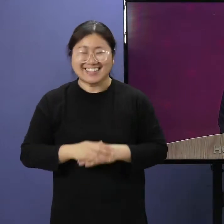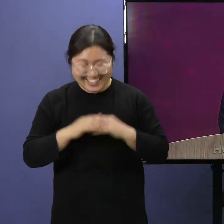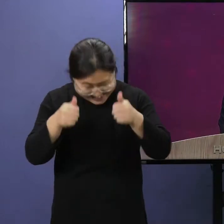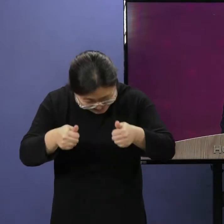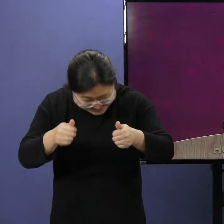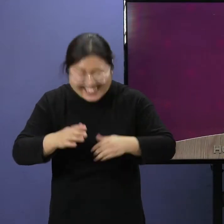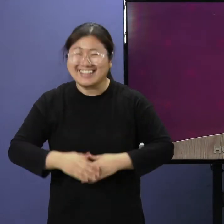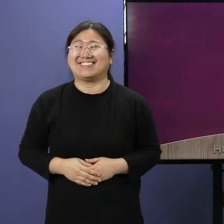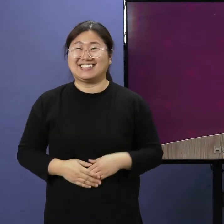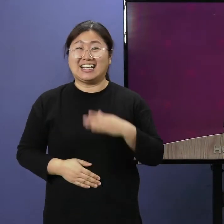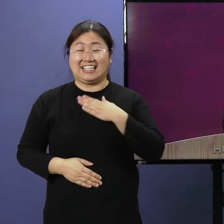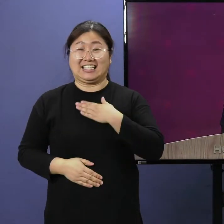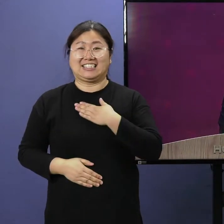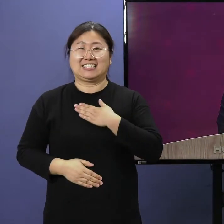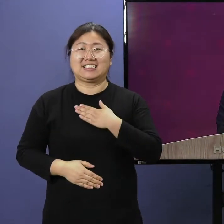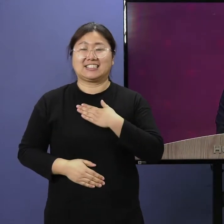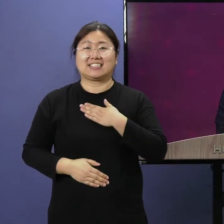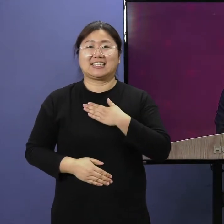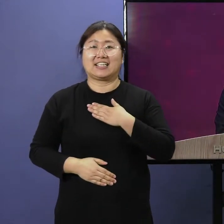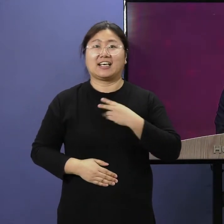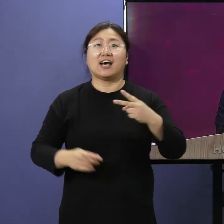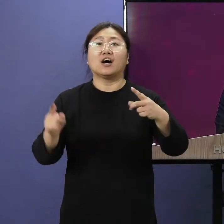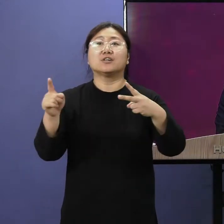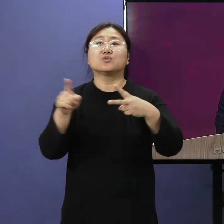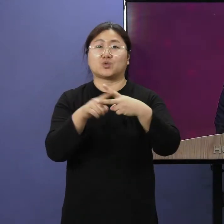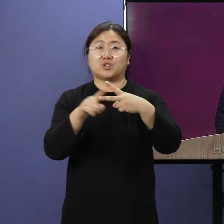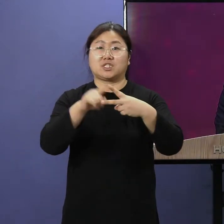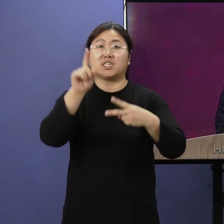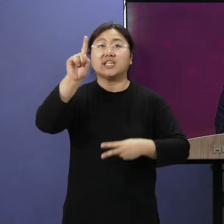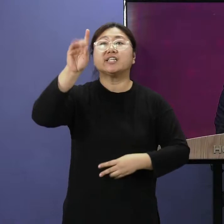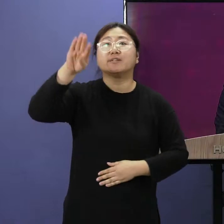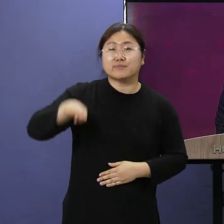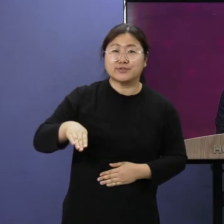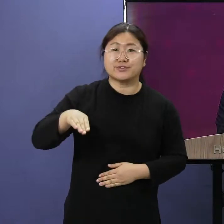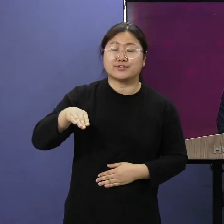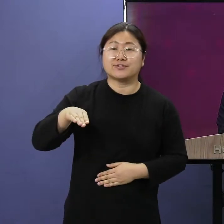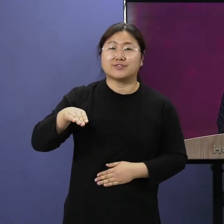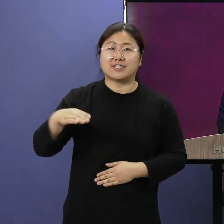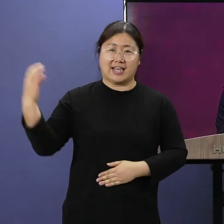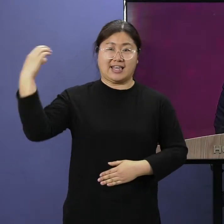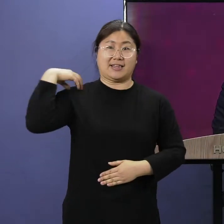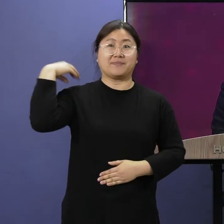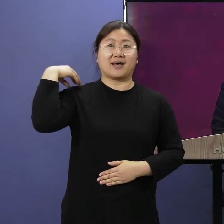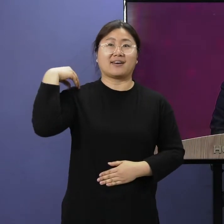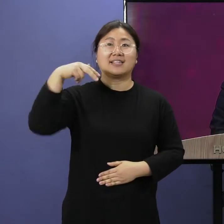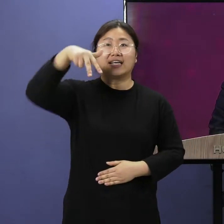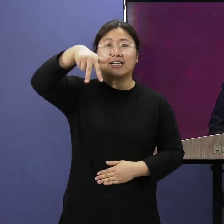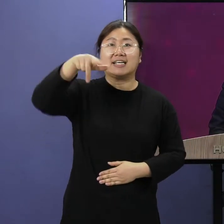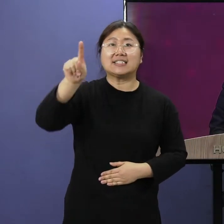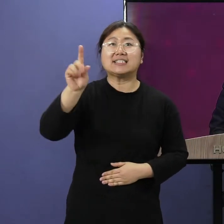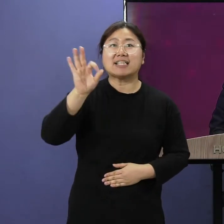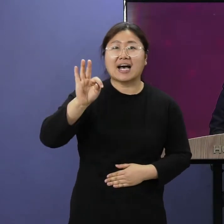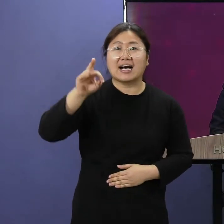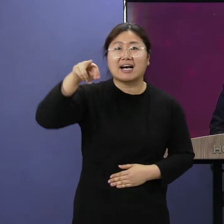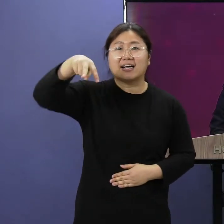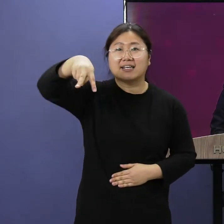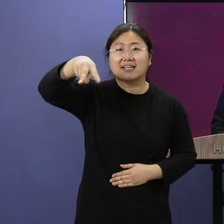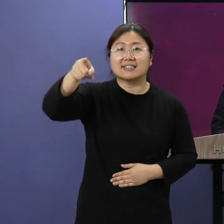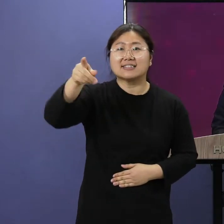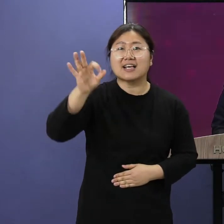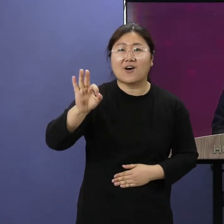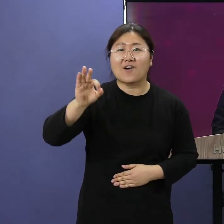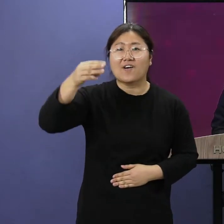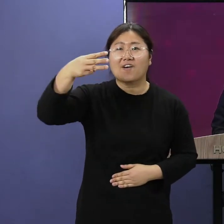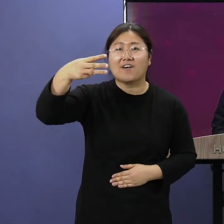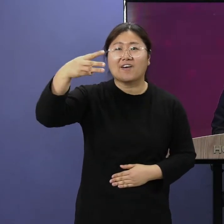안녕하세요. 저는 초등 1부를 섬기고 있는 장성택 목사입니다. 이렇게 여러분들과 함께